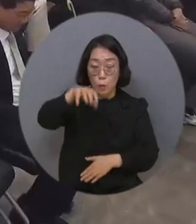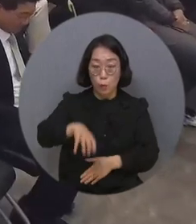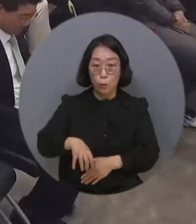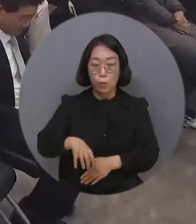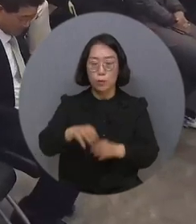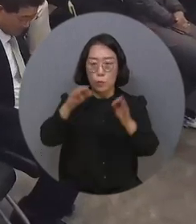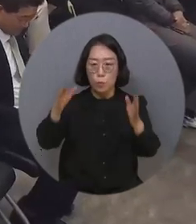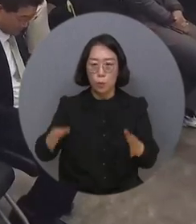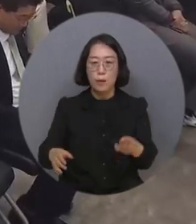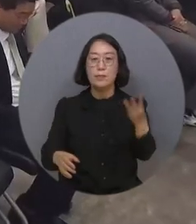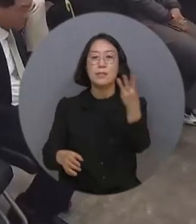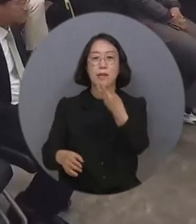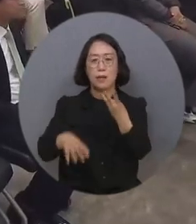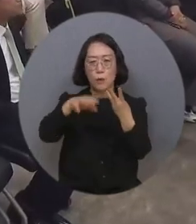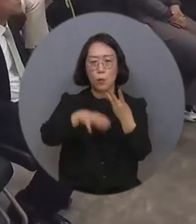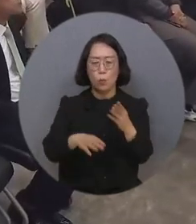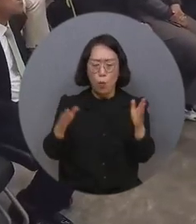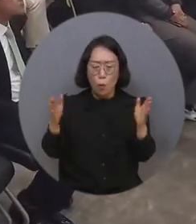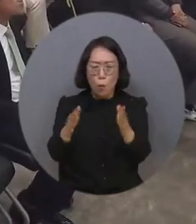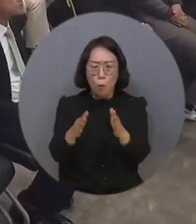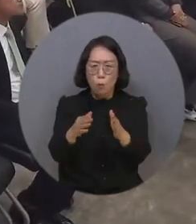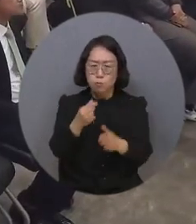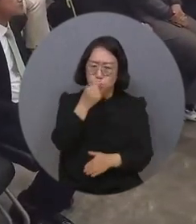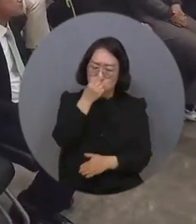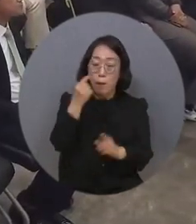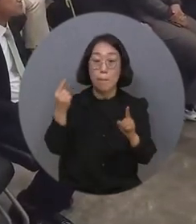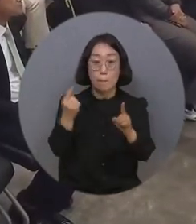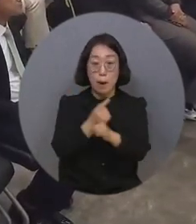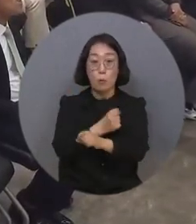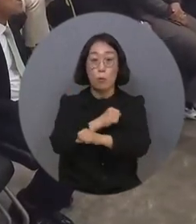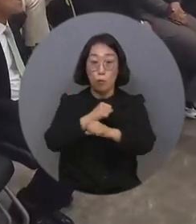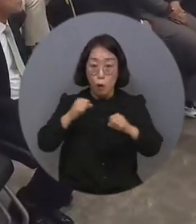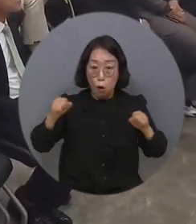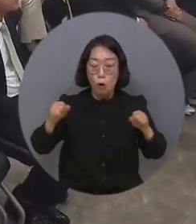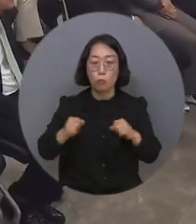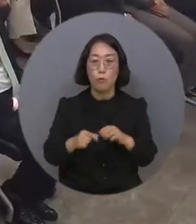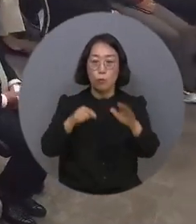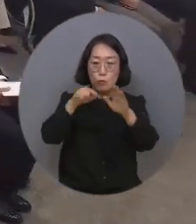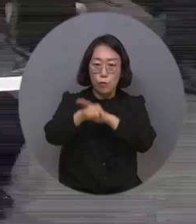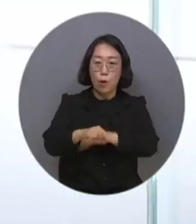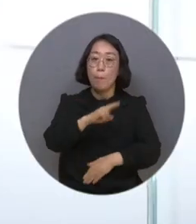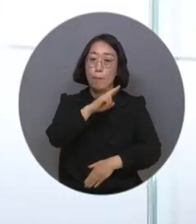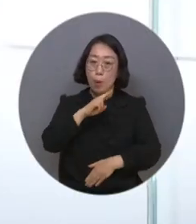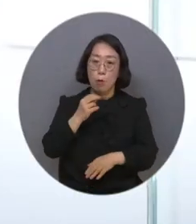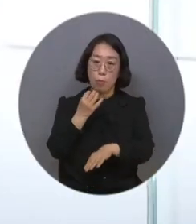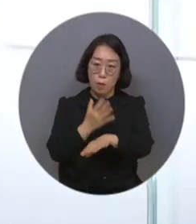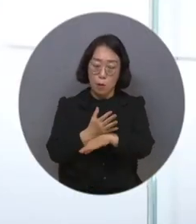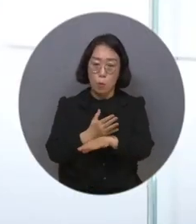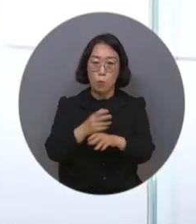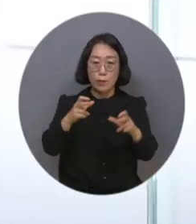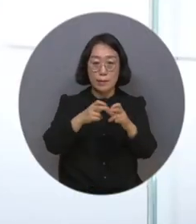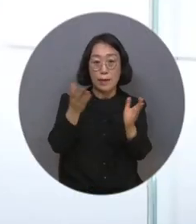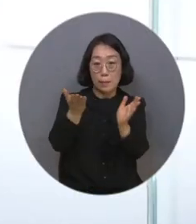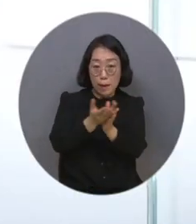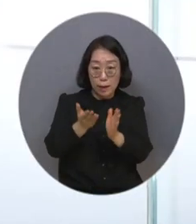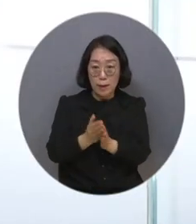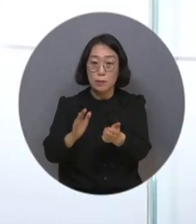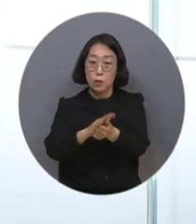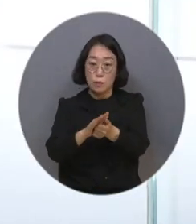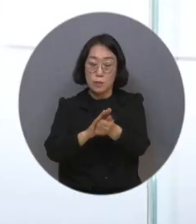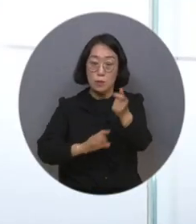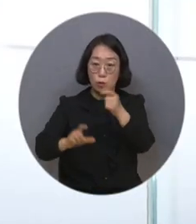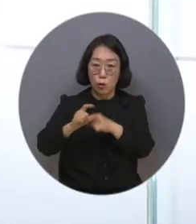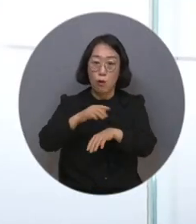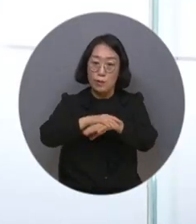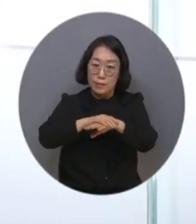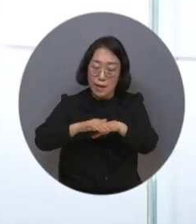그동안의 3개 센터에 협소한 공간 제약을 보완해 이용자 접근성을 향상시켰고 장애 유형별 이용자 서비스 지원